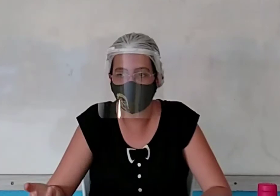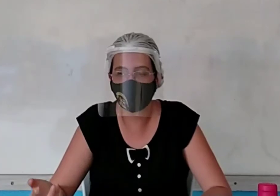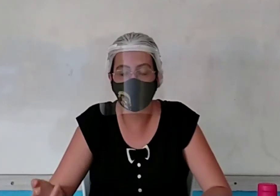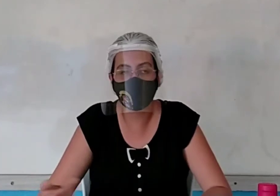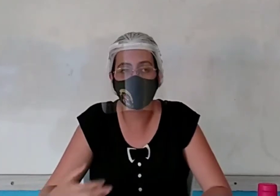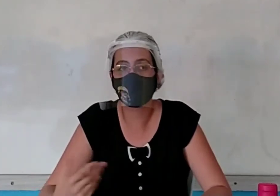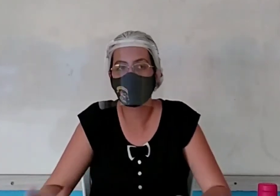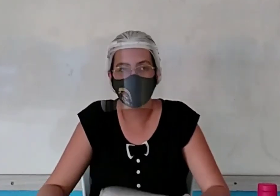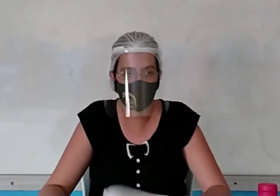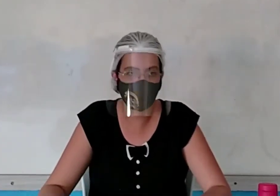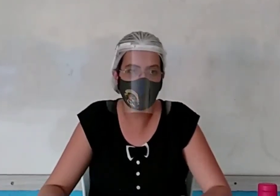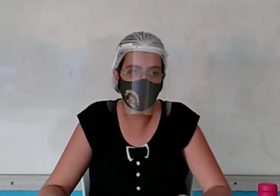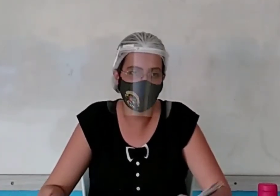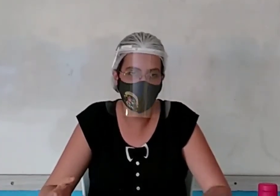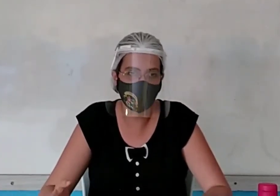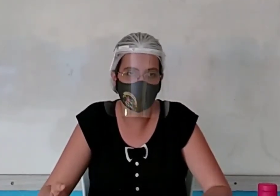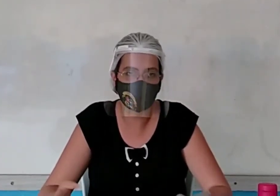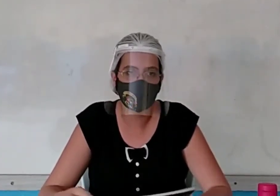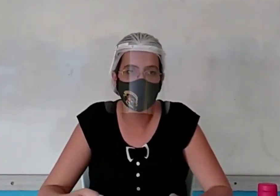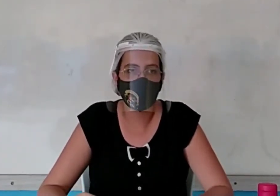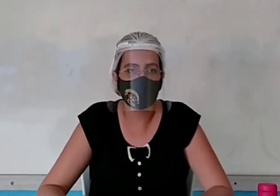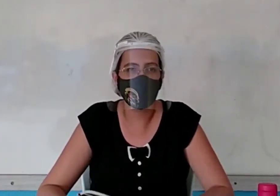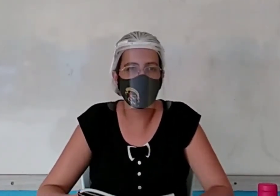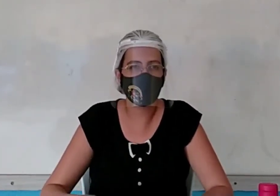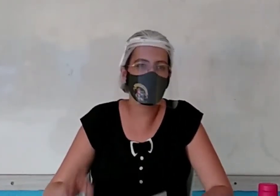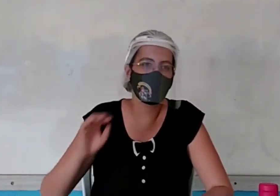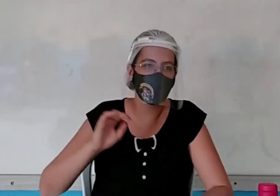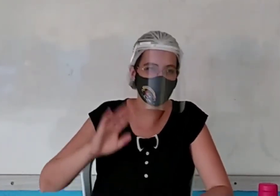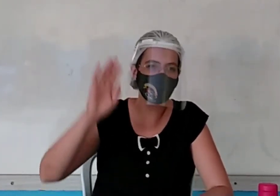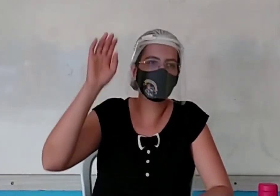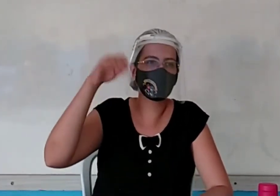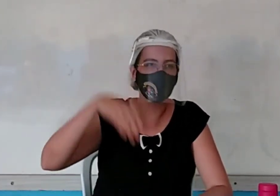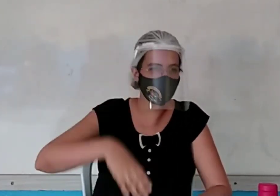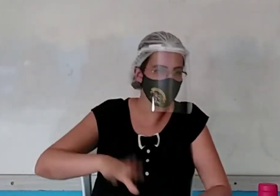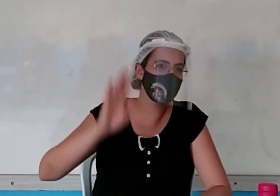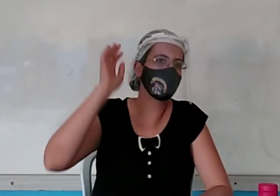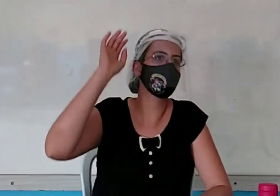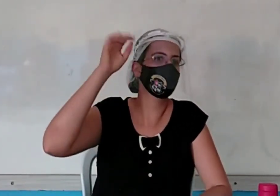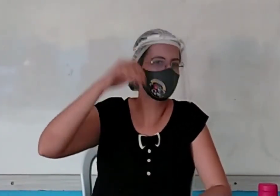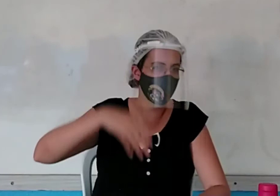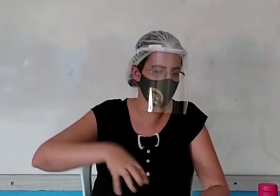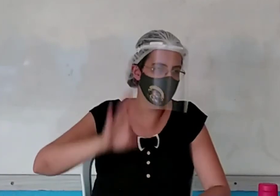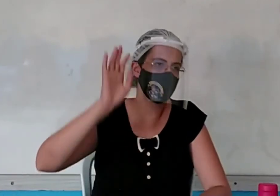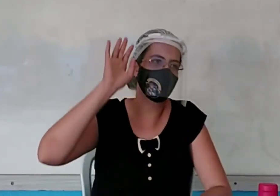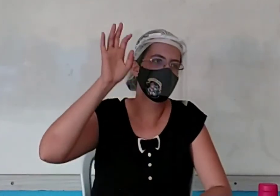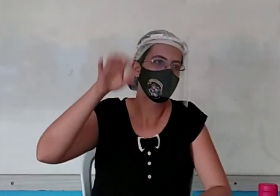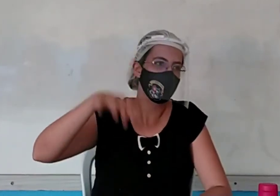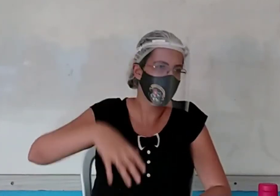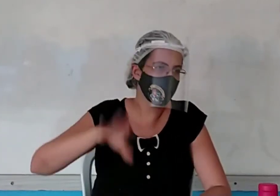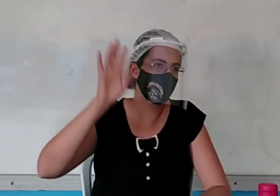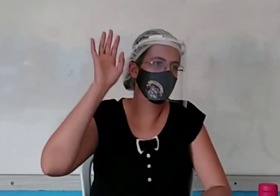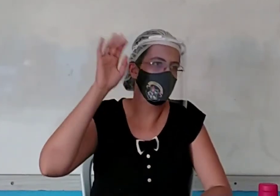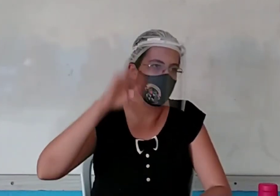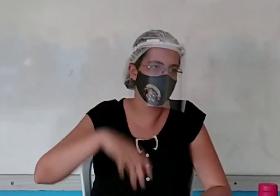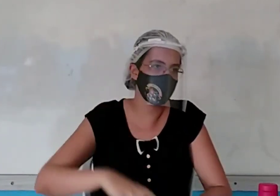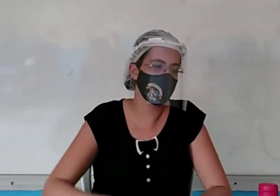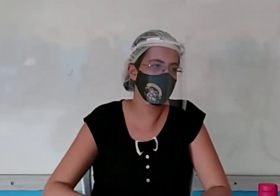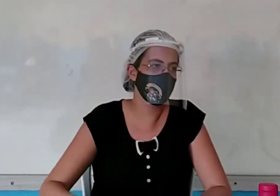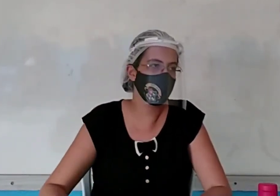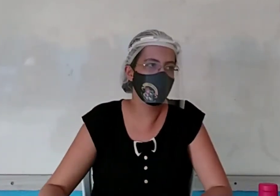prefeito falando nesse sentido. Até porque a nossa cidade, como eu disse antes, é cheia de altas e baixas. Então, hoje